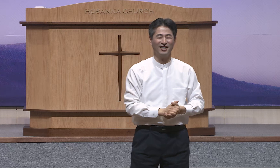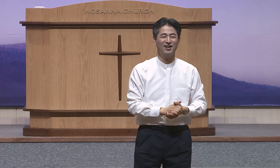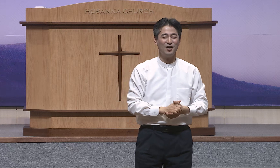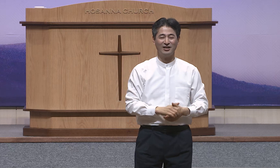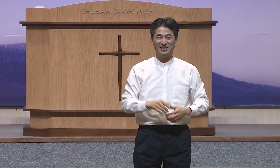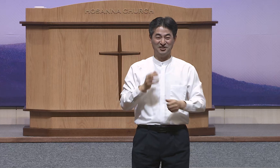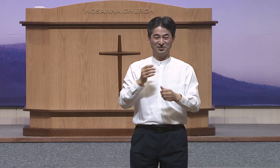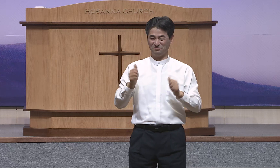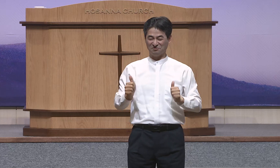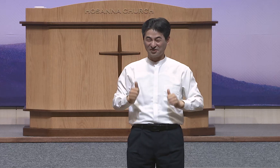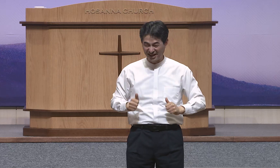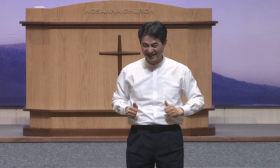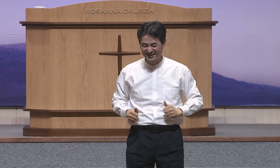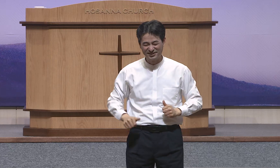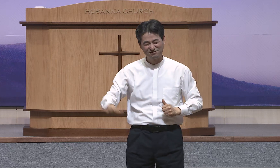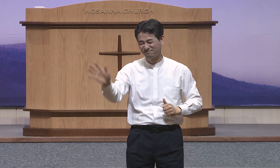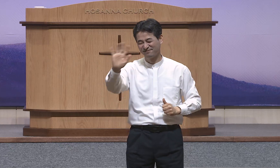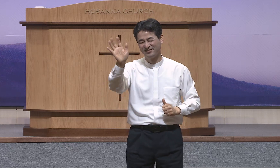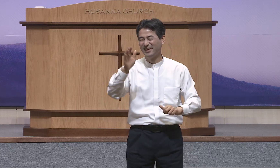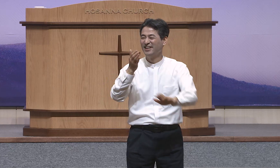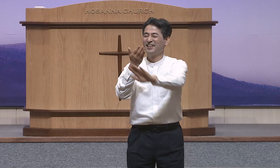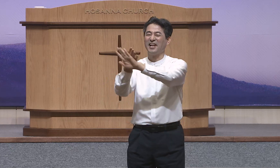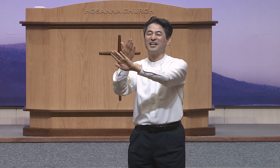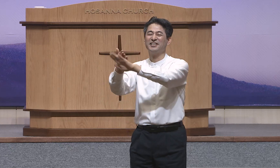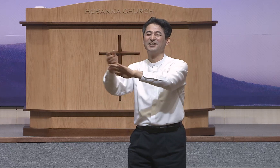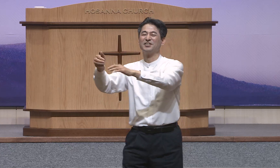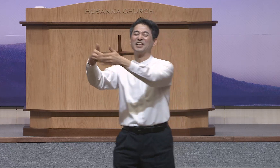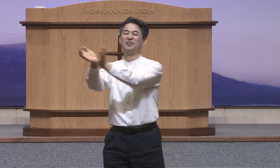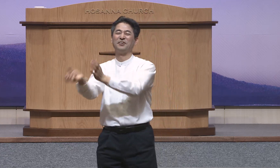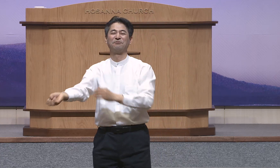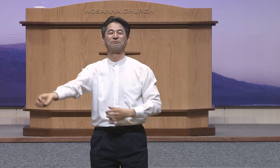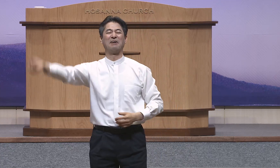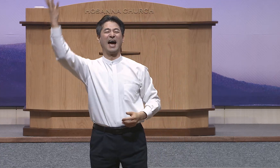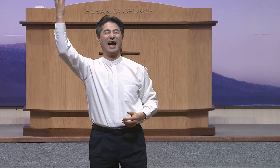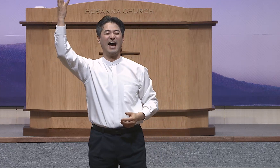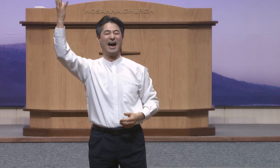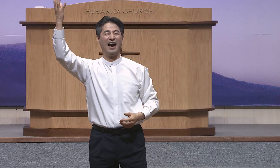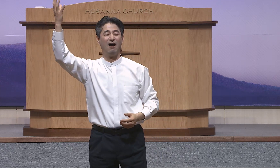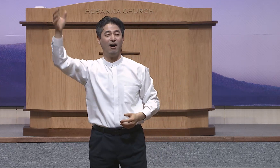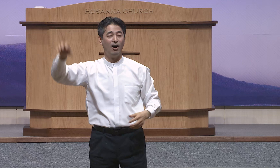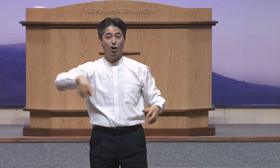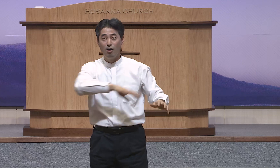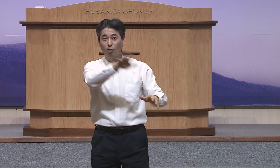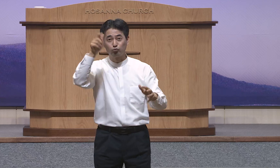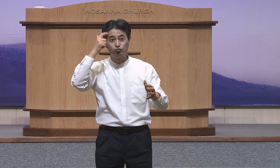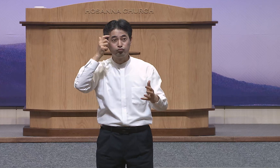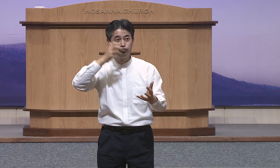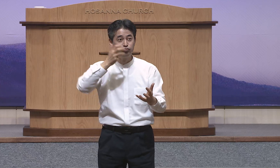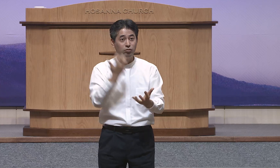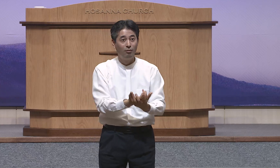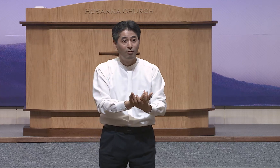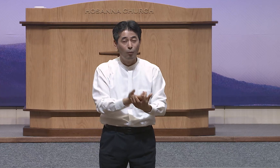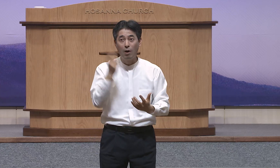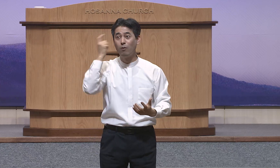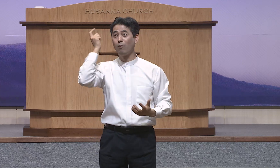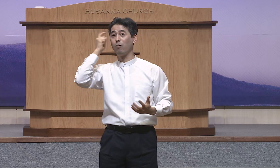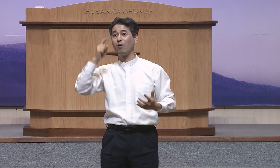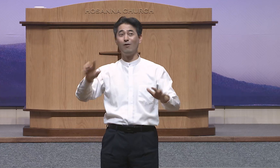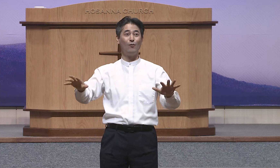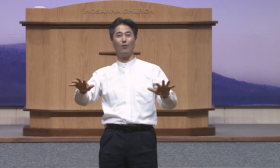이렇게 수어로 해줘서 그런데 그 심사위원이 이용보 아니고 다른 사람이다 라고 했을 때 농인들이